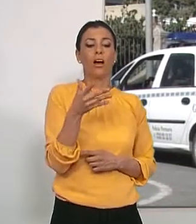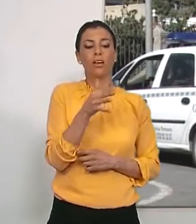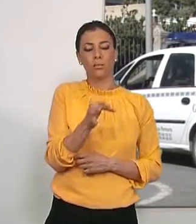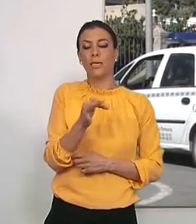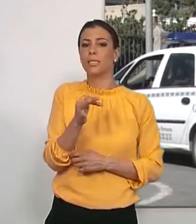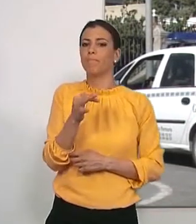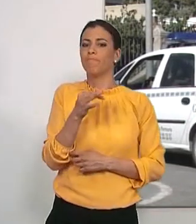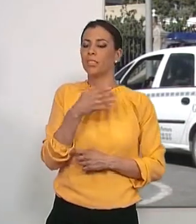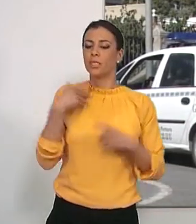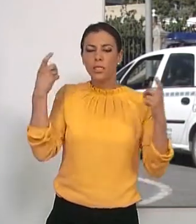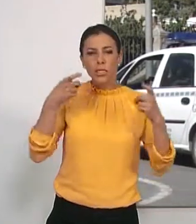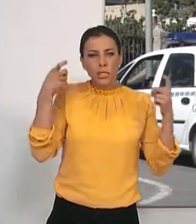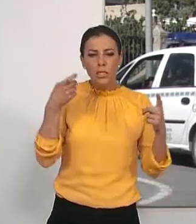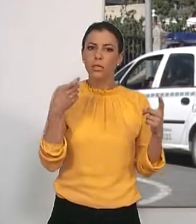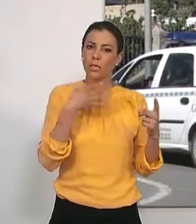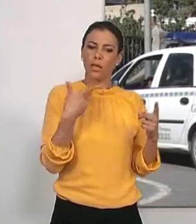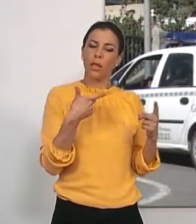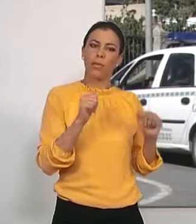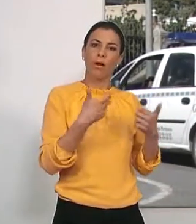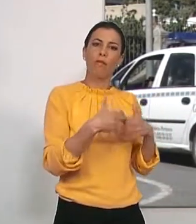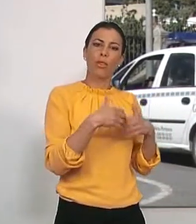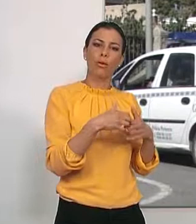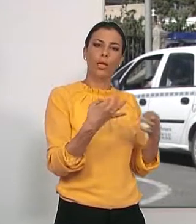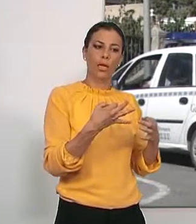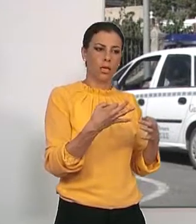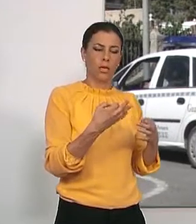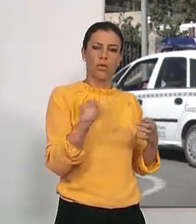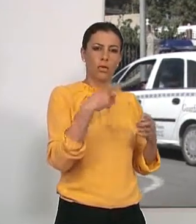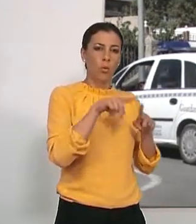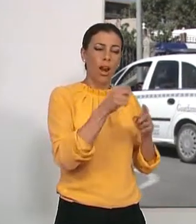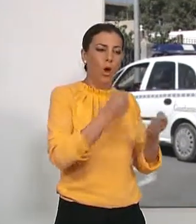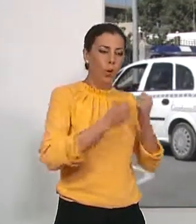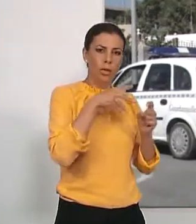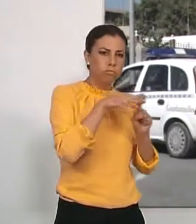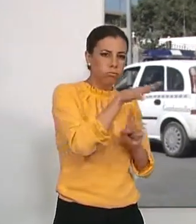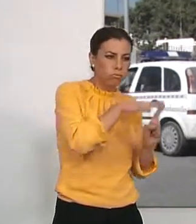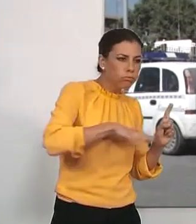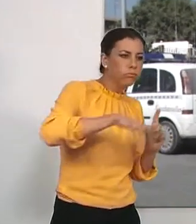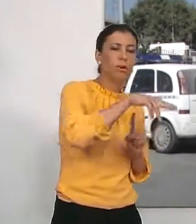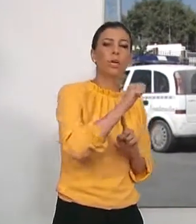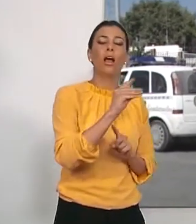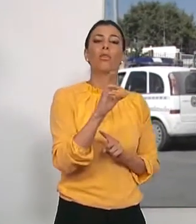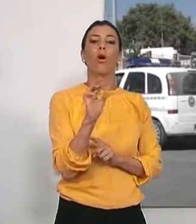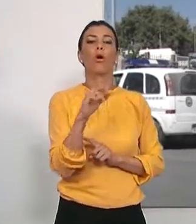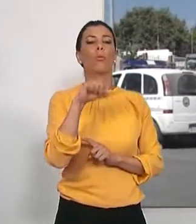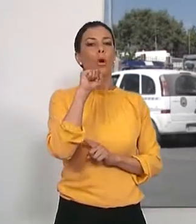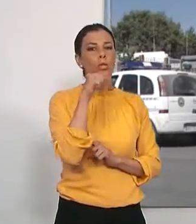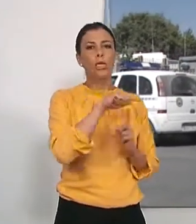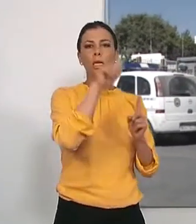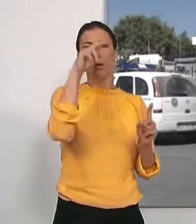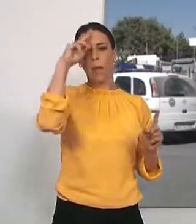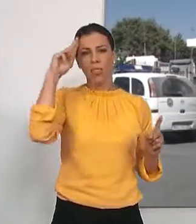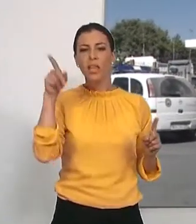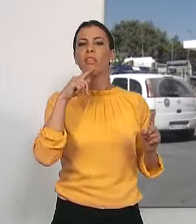de igual modo ha insistido en la apuesta por llevar a cabo el eje económico que discurre por agadir nador